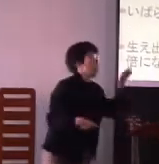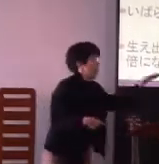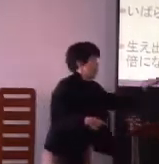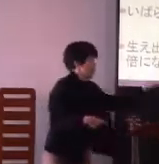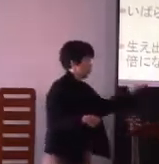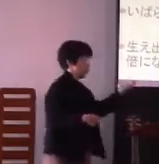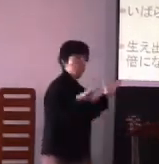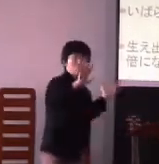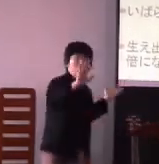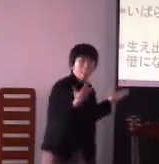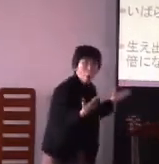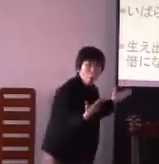知ってます。